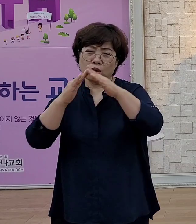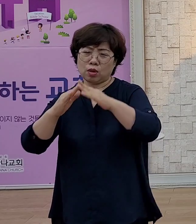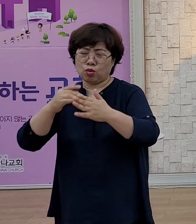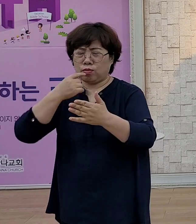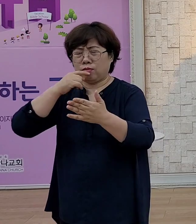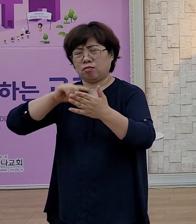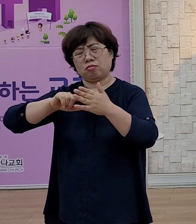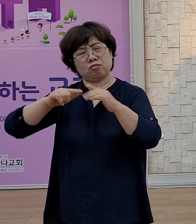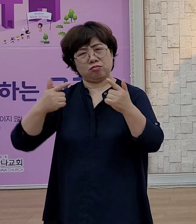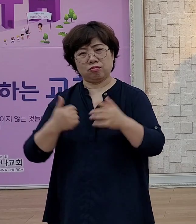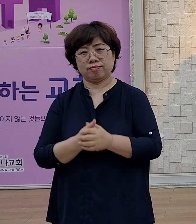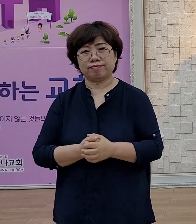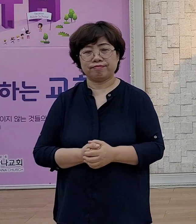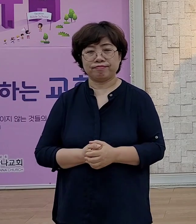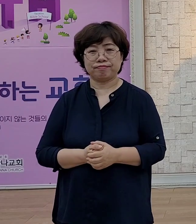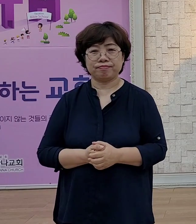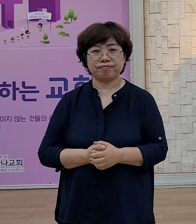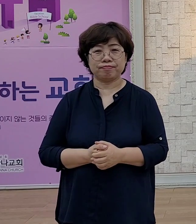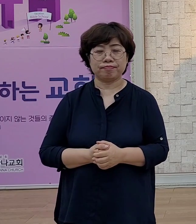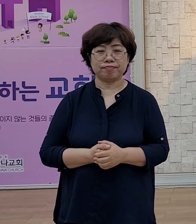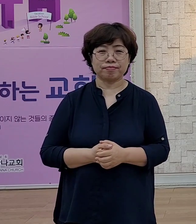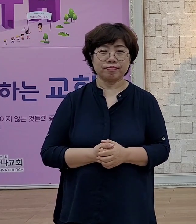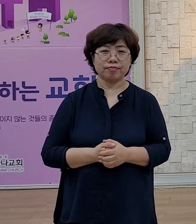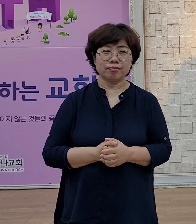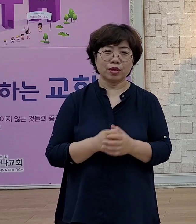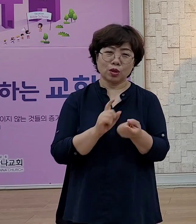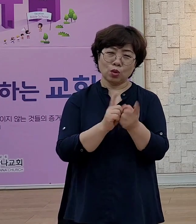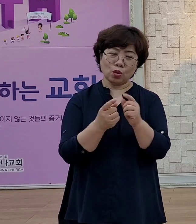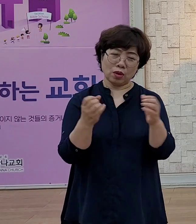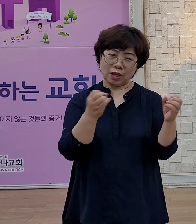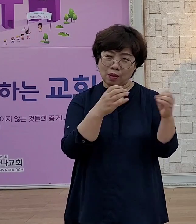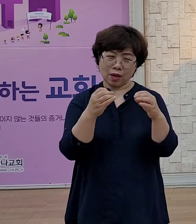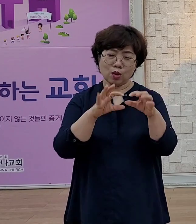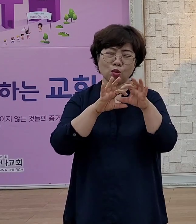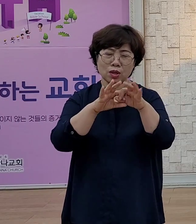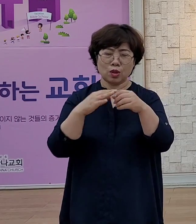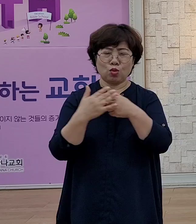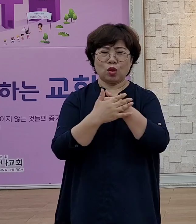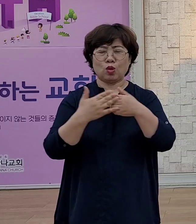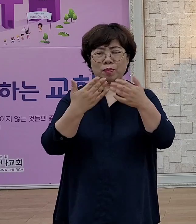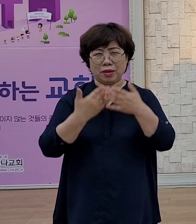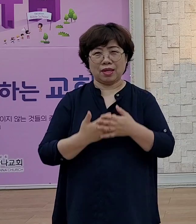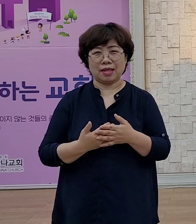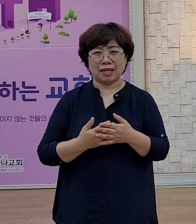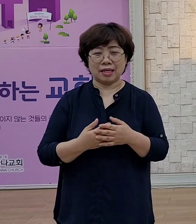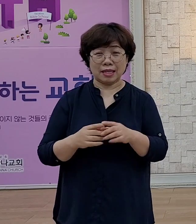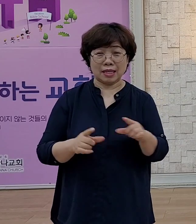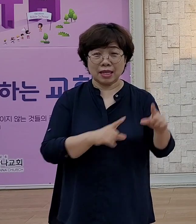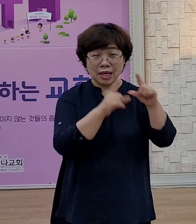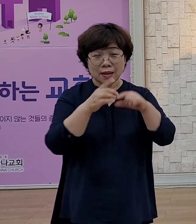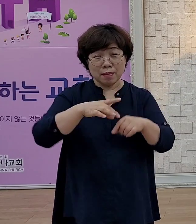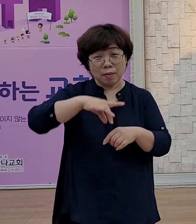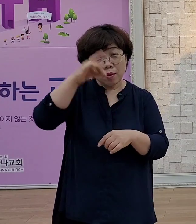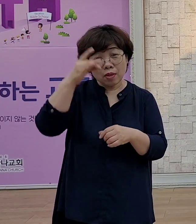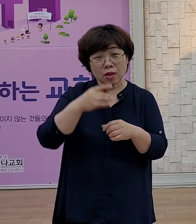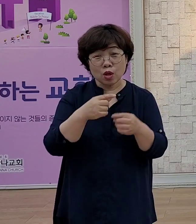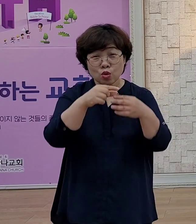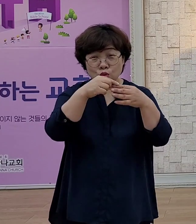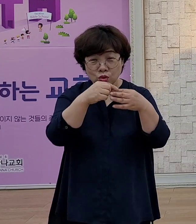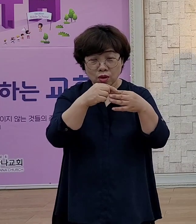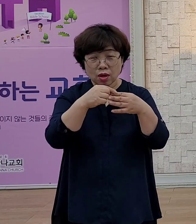않은데, 제가 그런 말씀 들을 때 참 위로가 되고, 이 삶의 우선순위, 이 결정, 이런